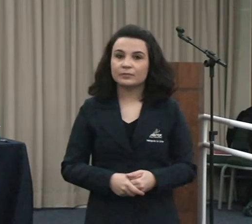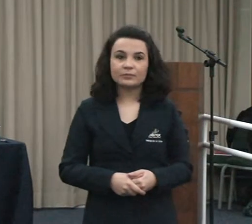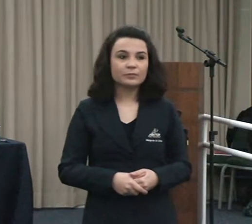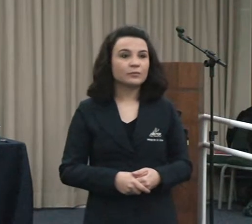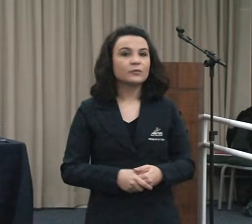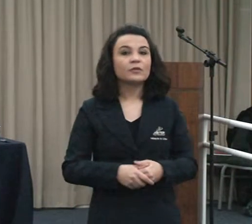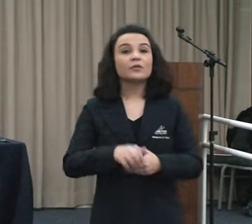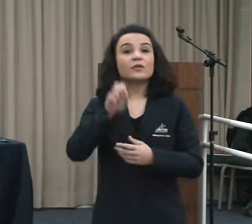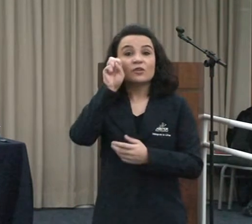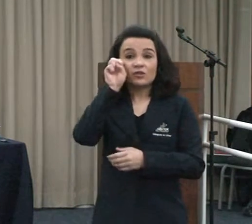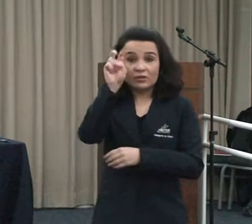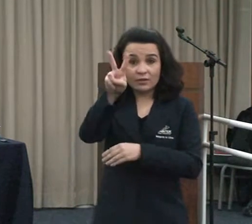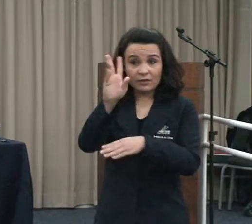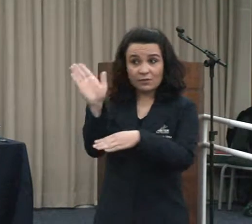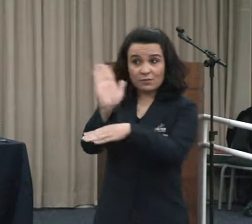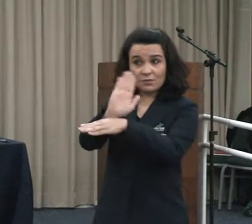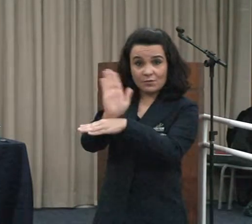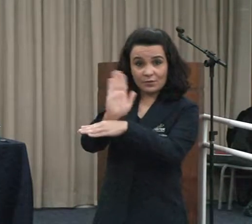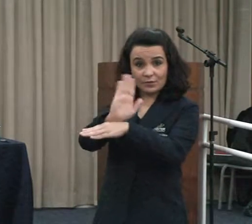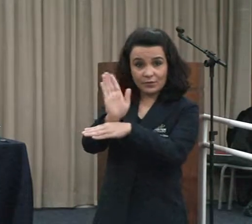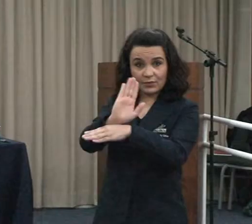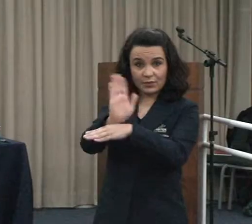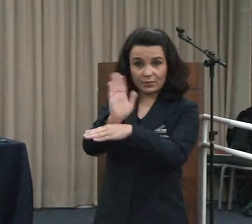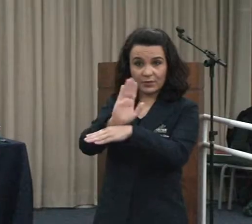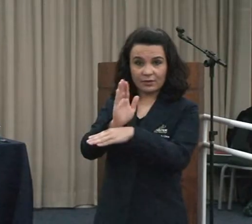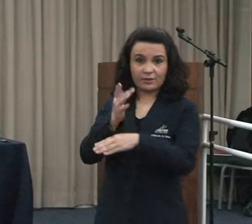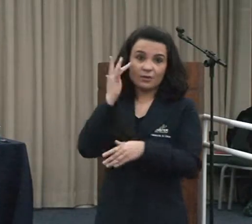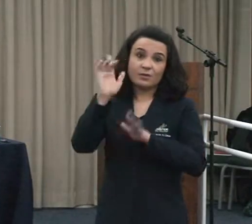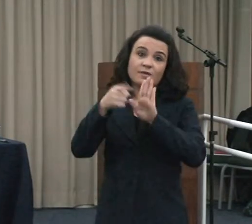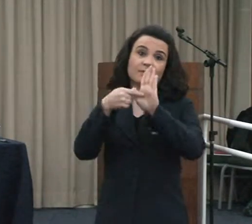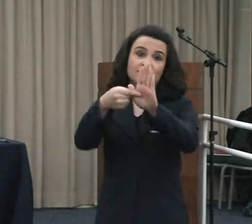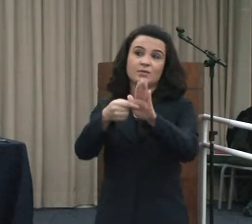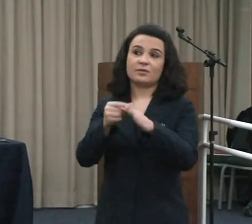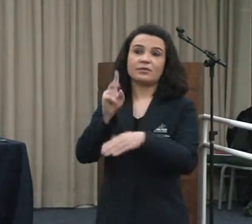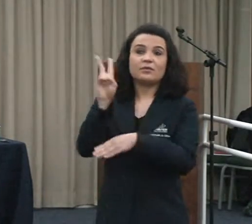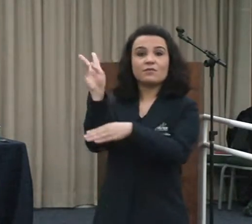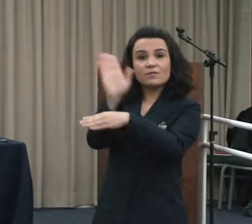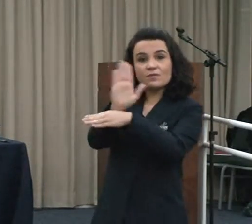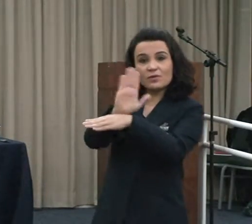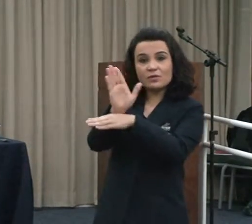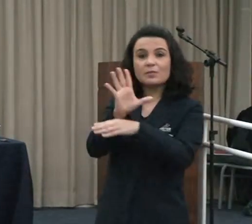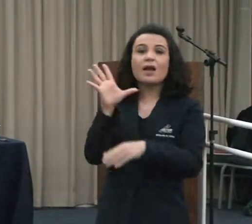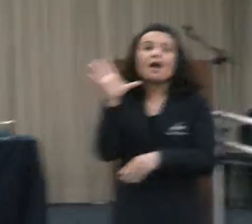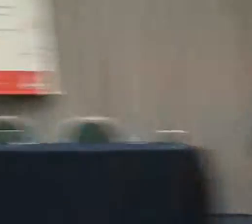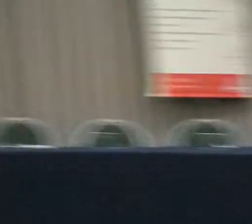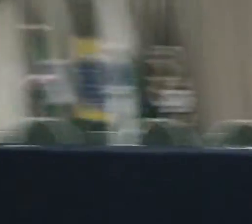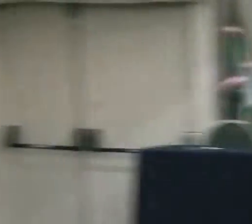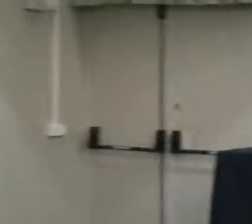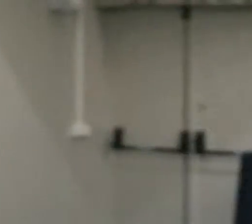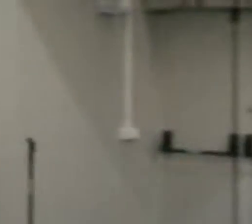ir. E com esse filme eu procuro encerrar essa nossa conversa rápida, infelizmente.